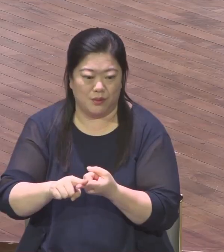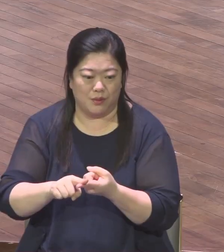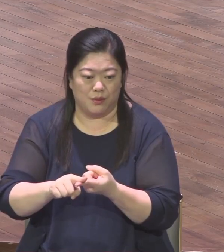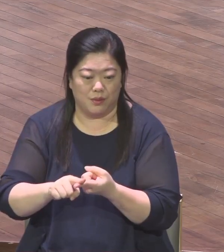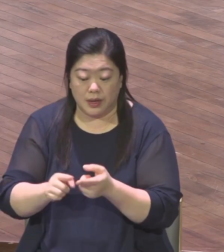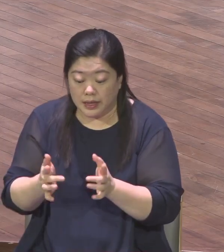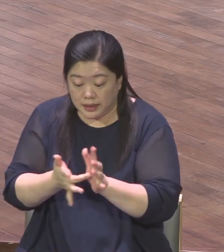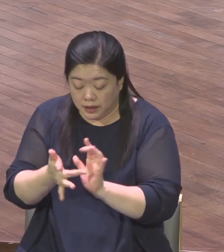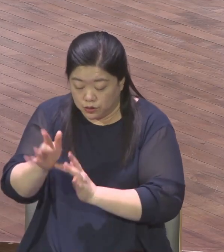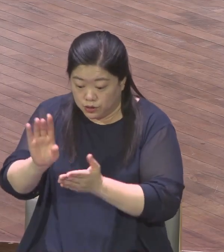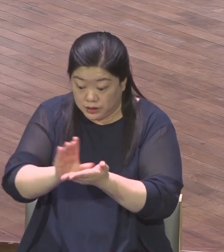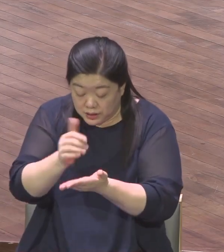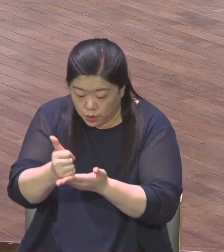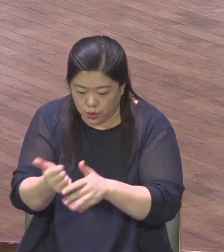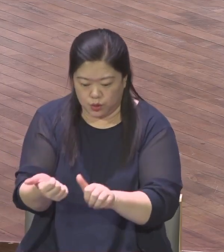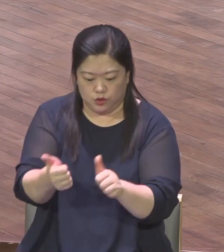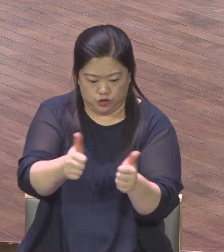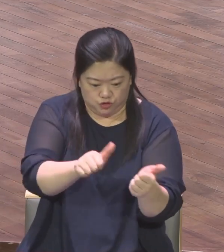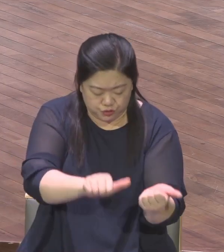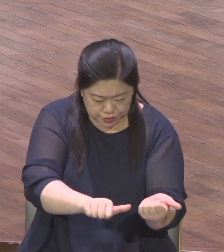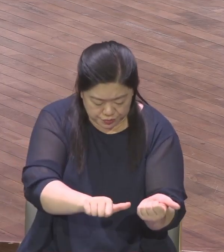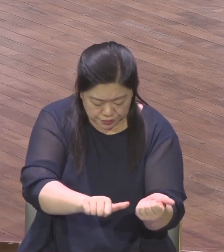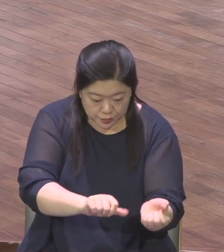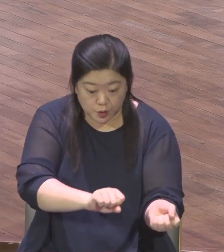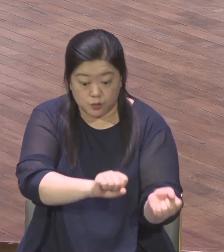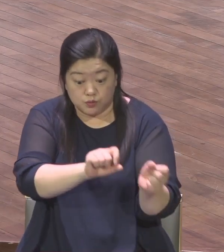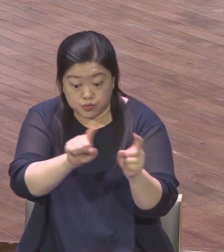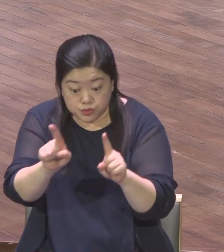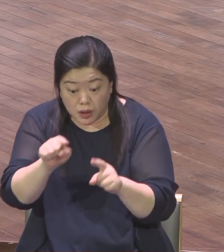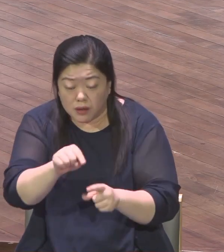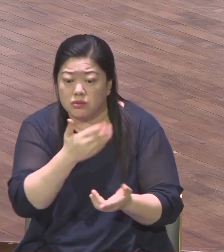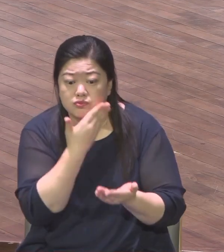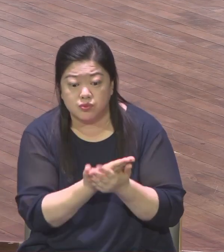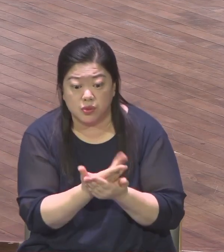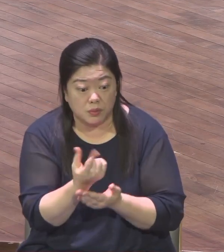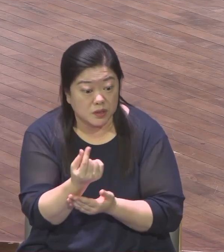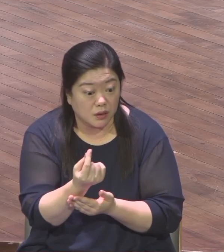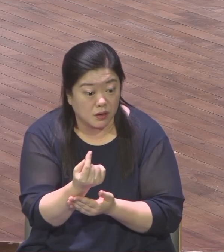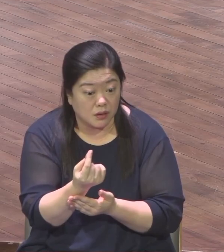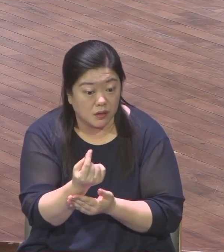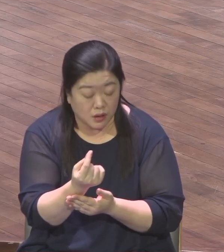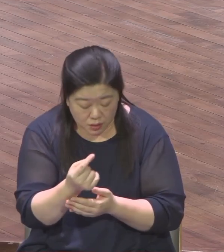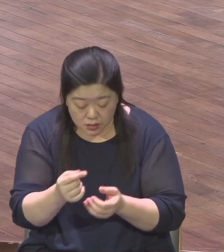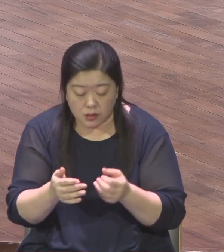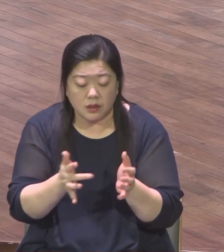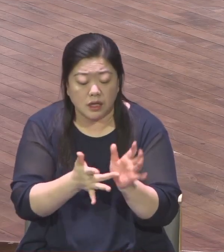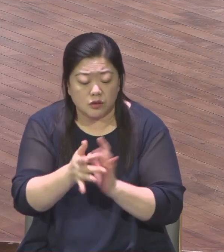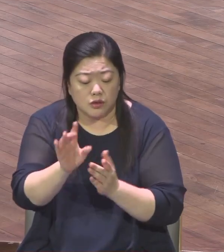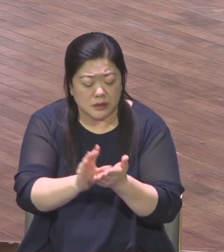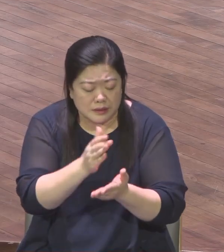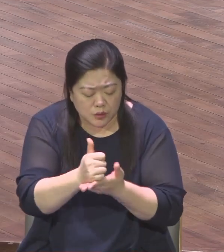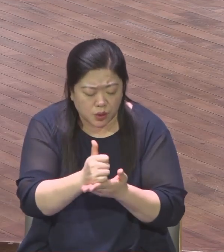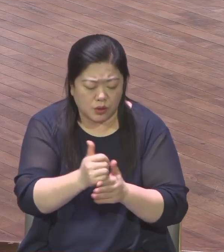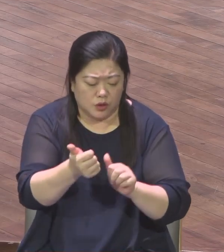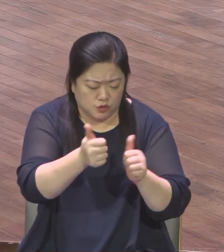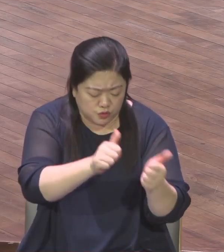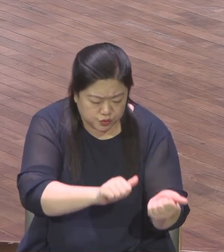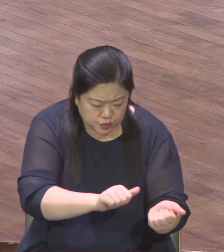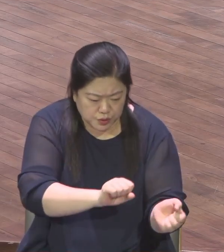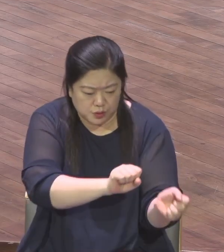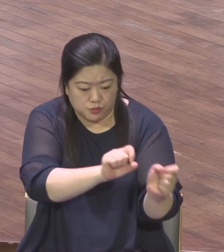그리스도의 죽으심과 부활, 이게 성경 핵심이기 때문에 하나님의 이